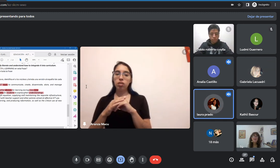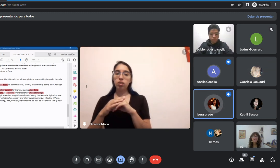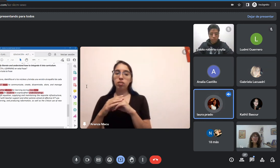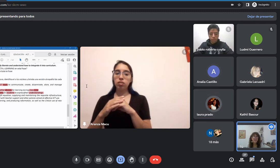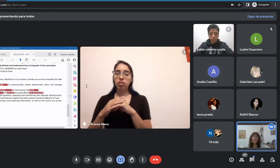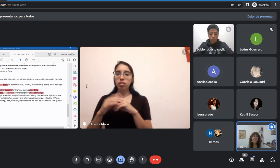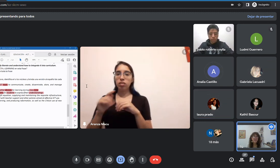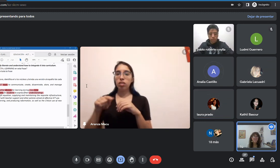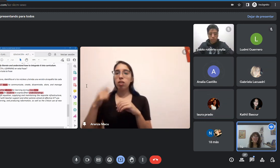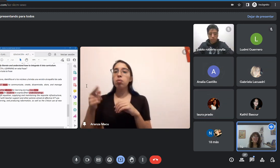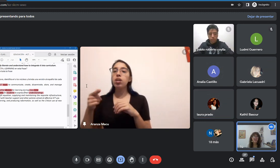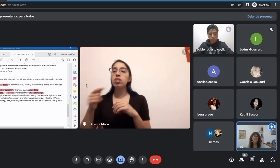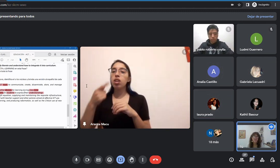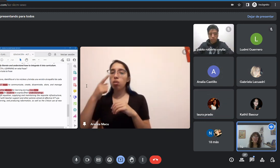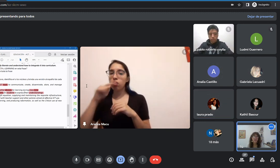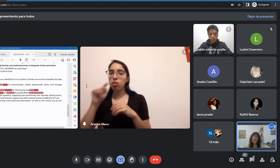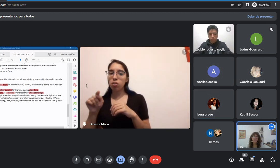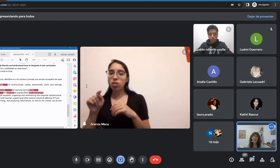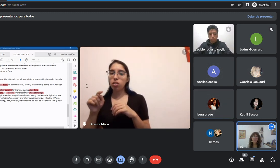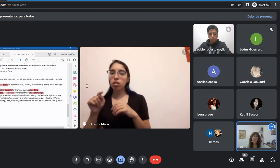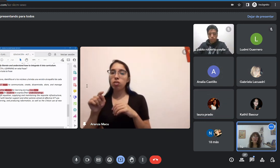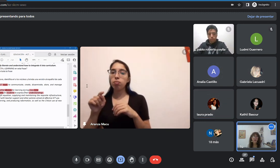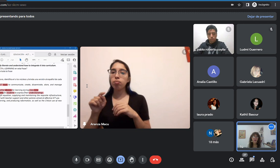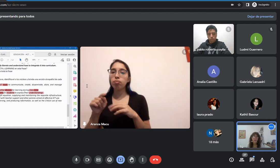Es un verbo. ¿Y there qué viene a ser?